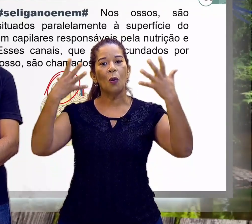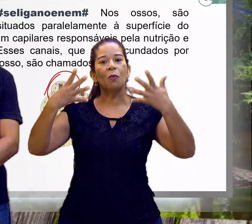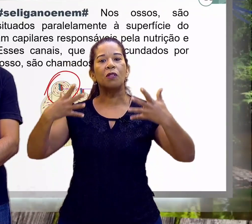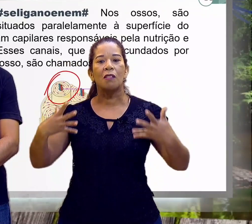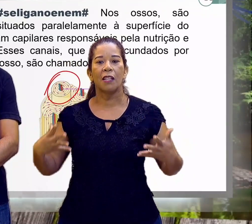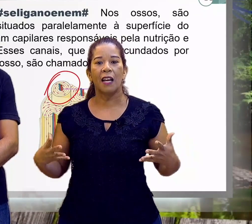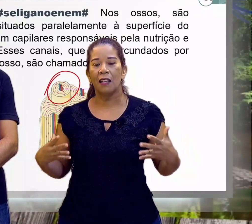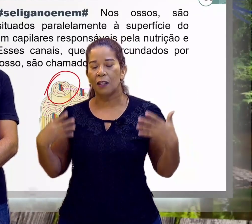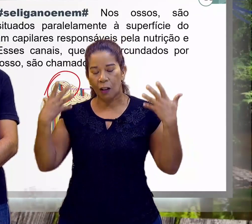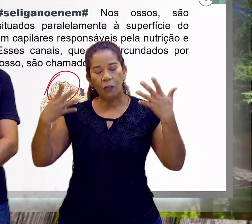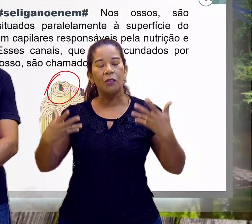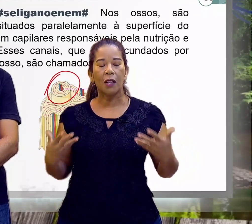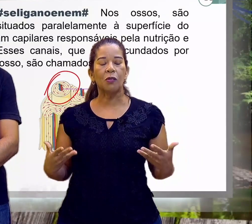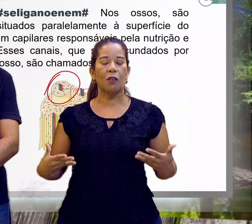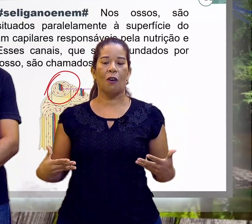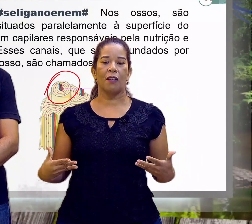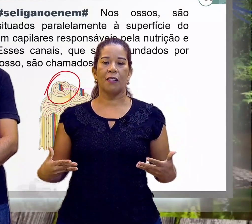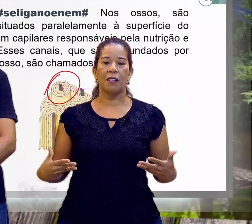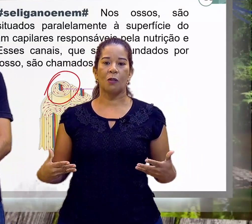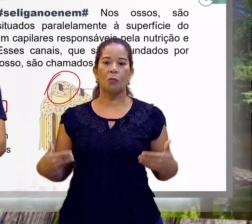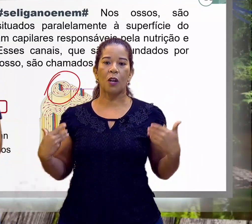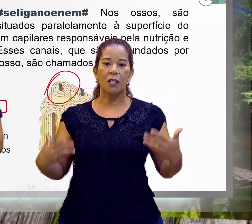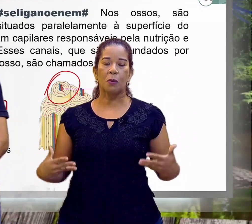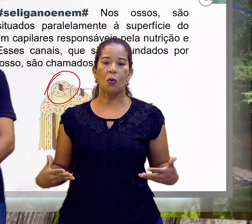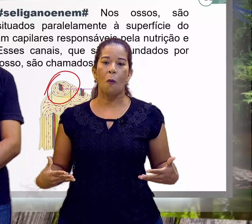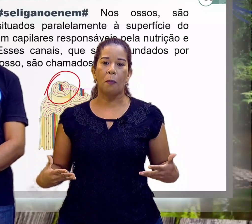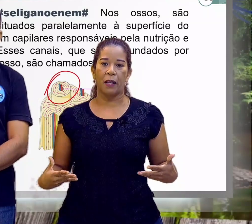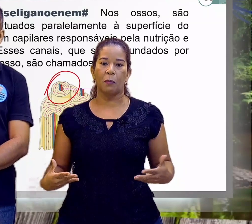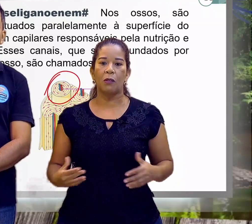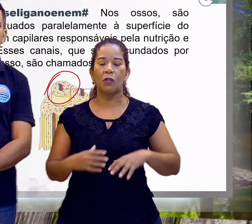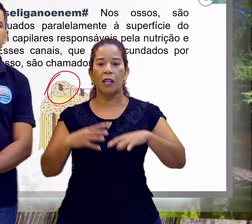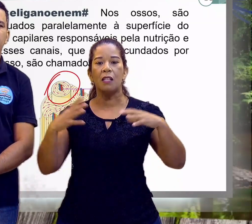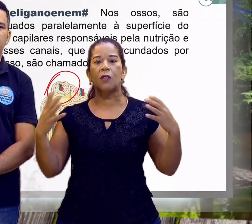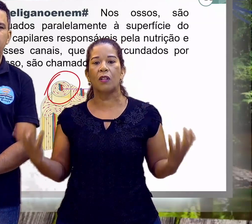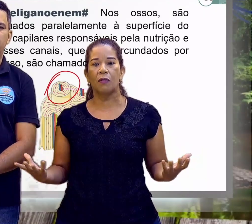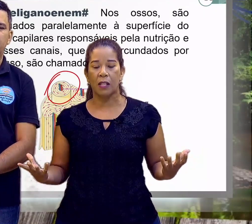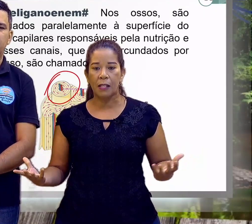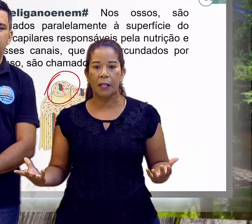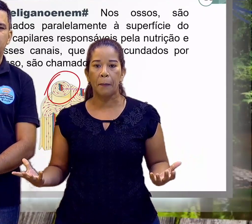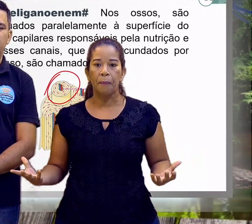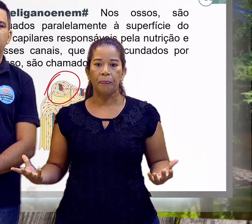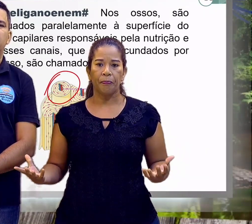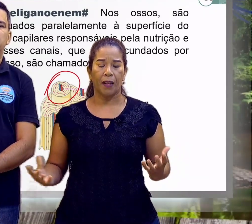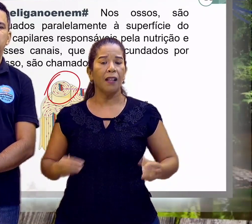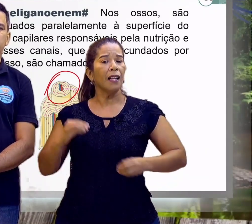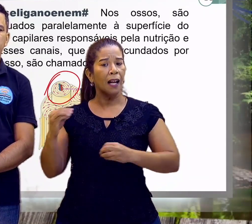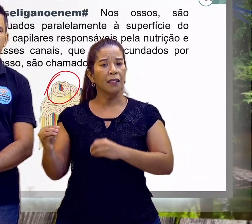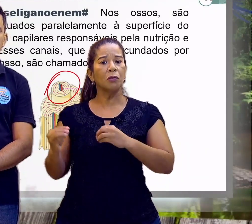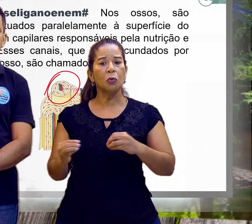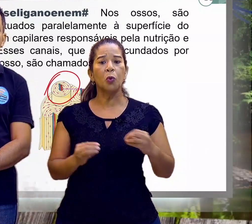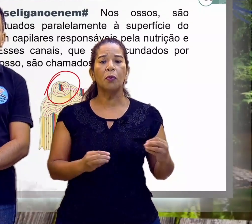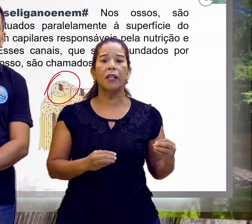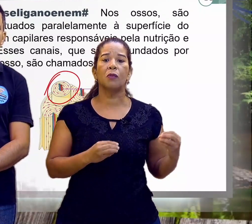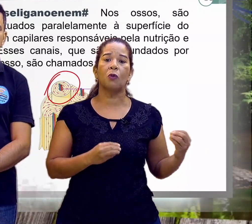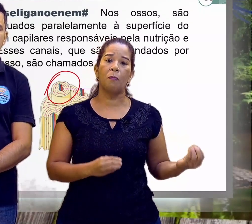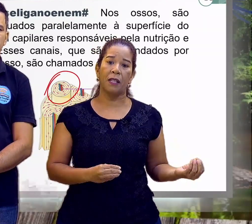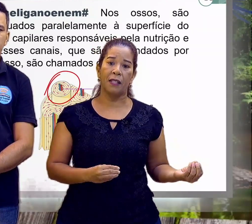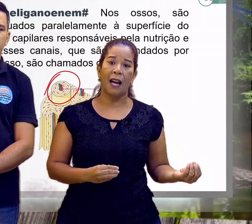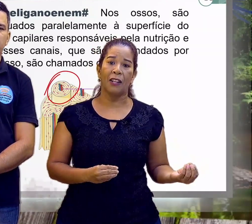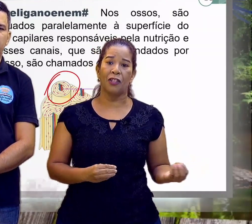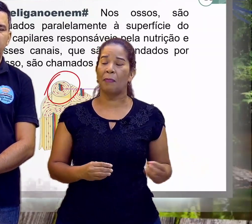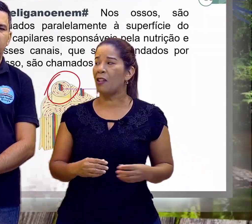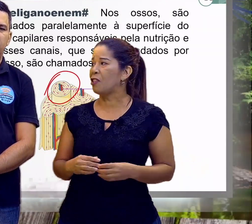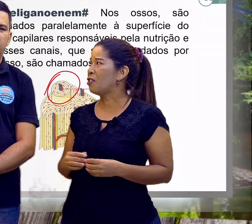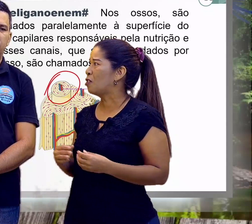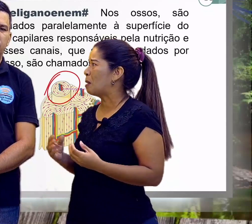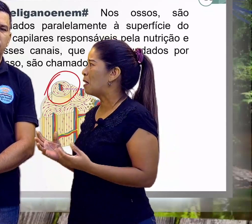nós somos, não só nós, né? Somos organismos complexos, mas os seres vivos em si, cada um grupo tem a sua